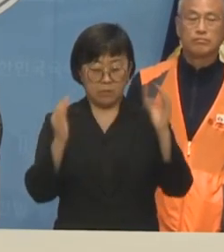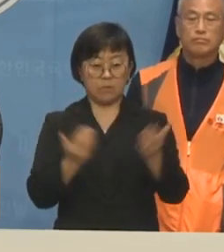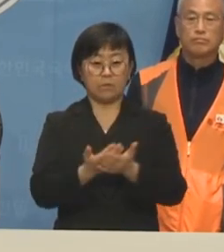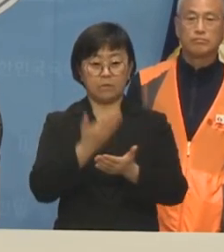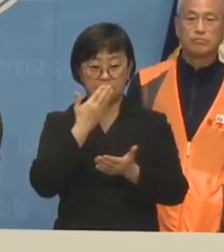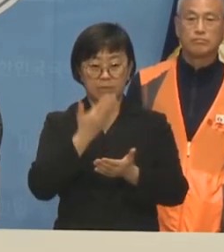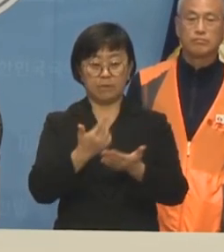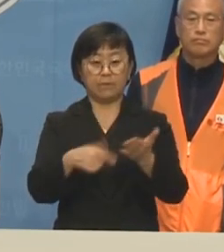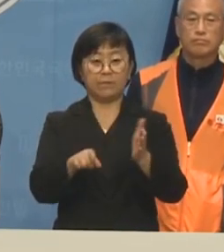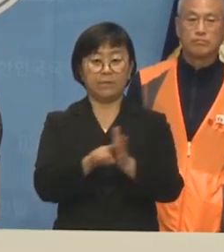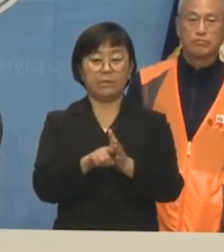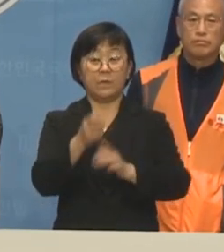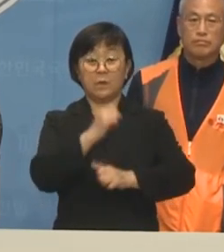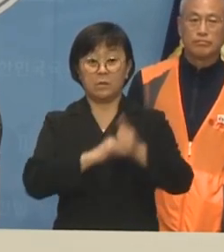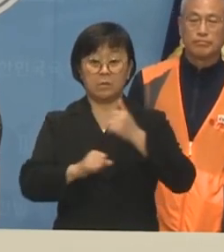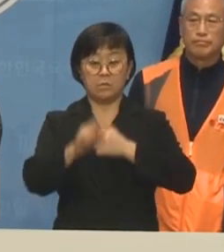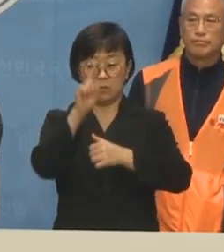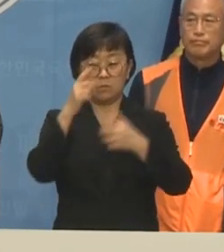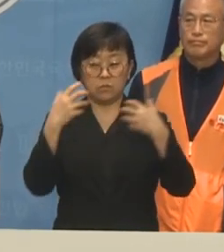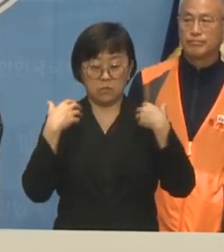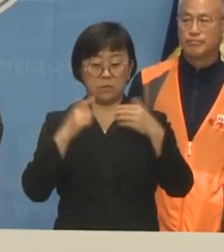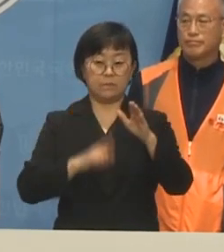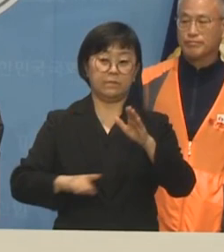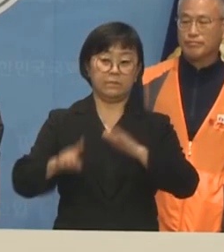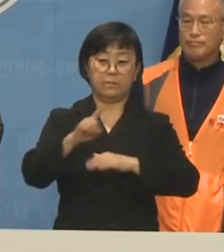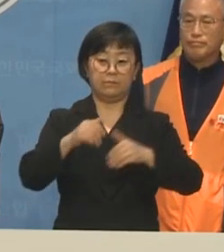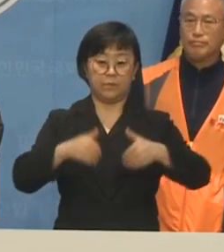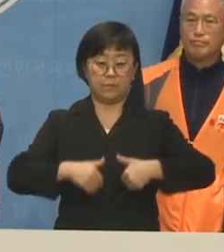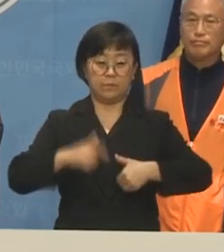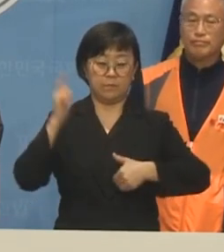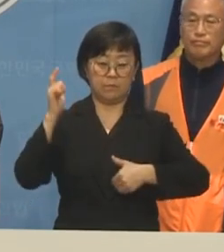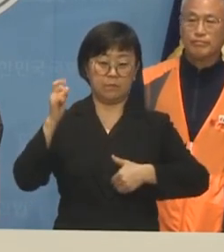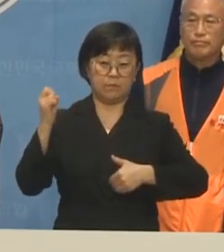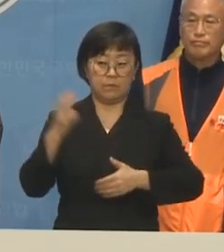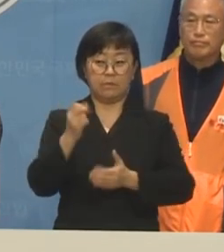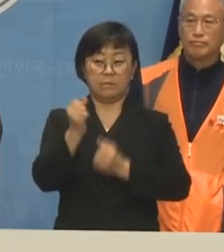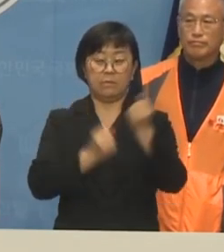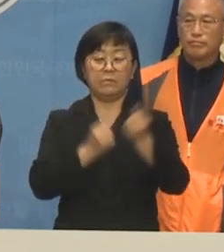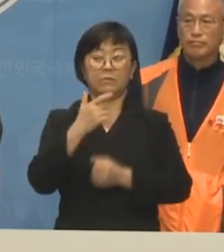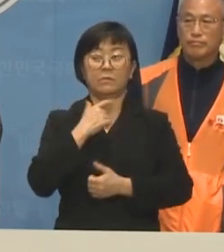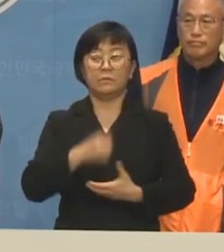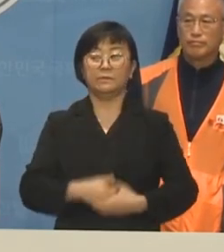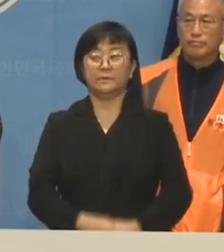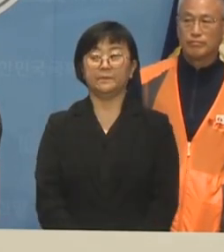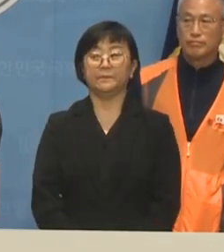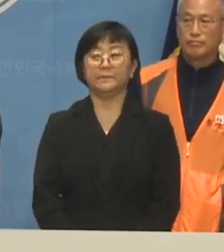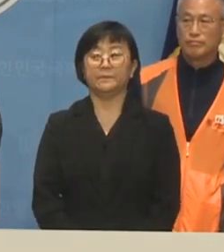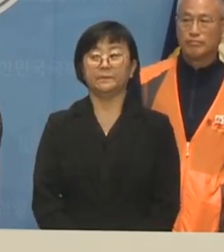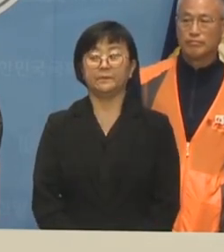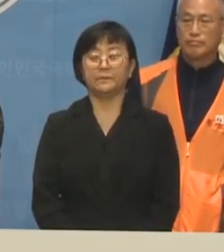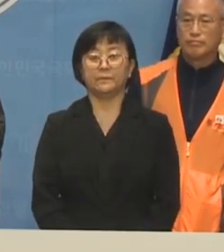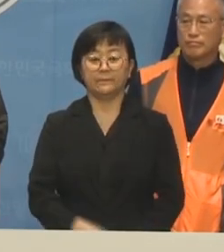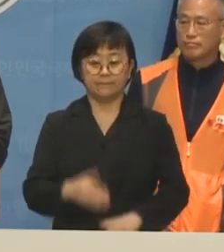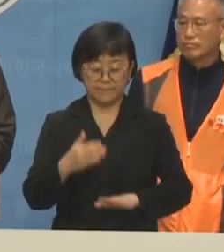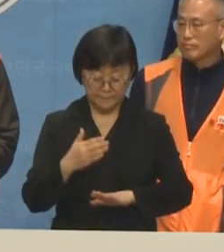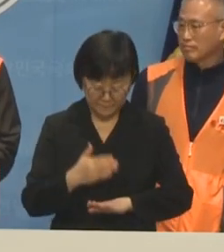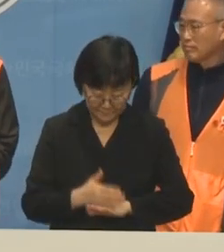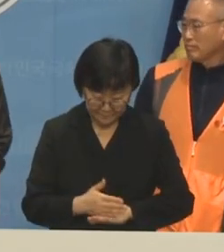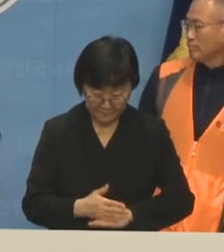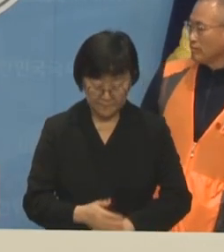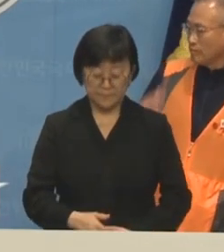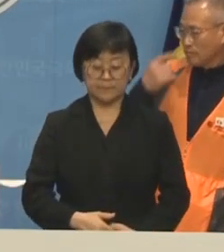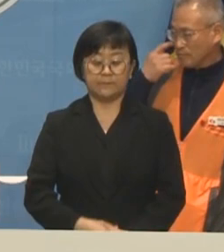있도록 적극적으로 정부가 나서야 한다고 다시 한번더 말씀드리고 싶습니다. 고맙습니다.